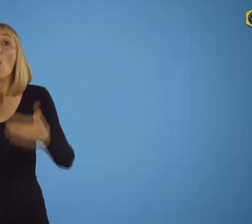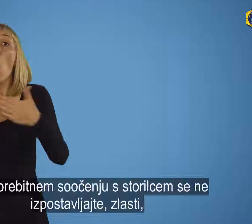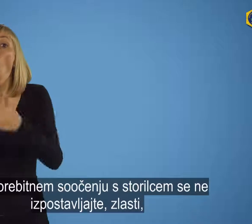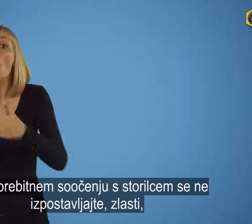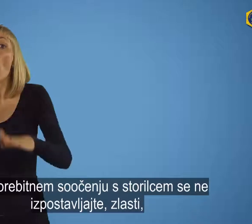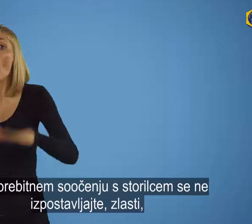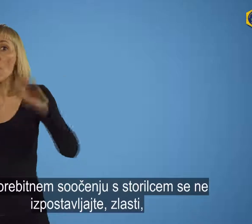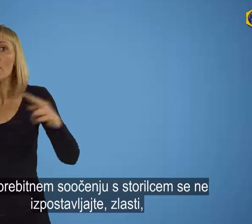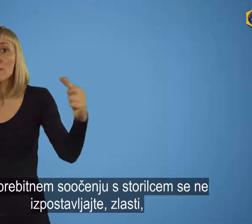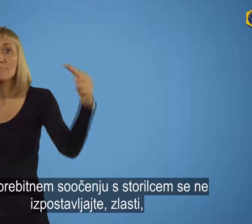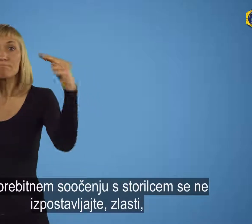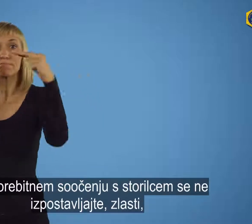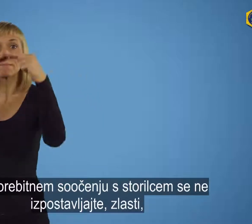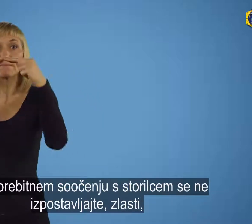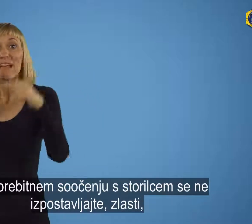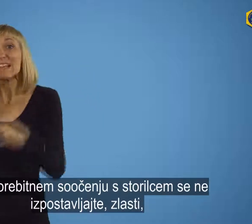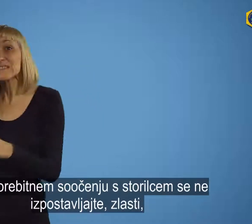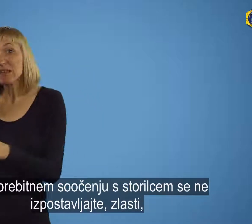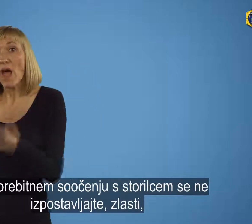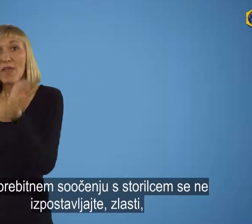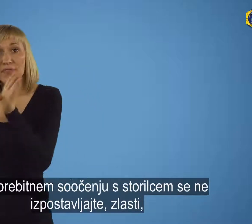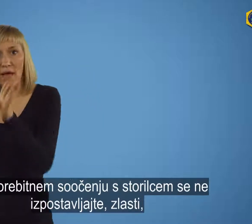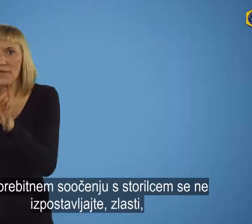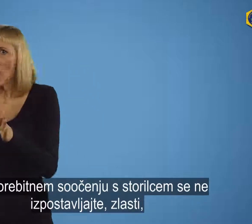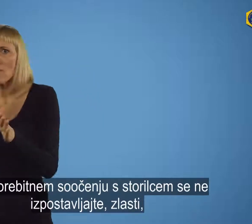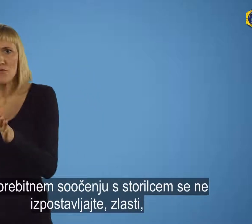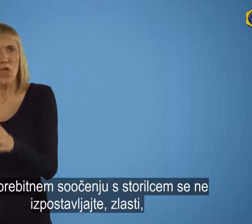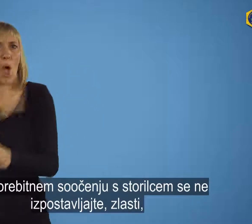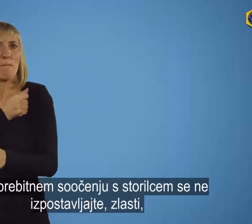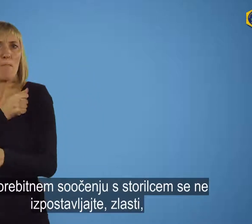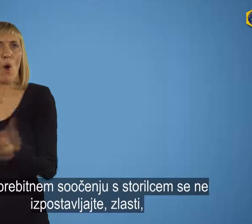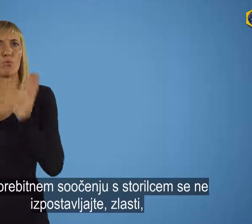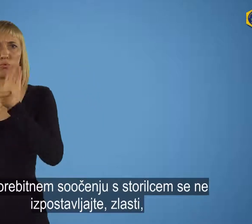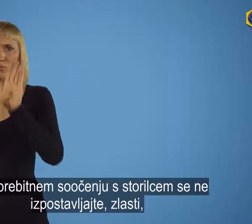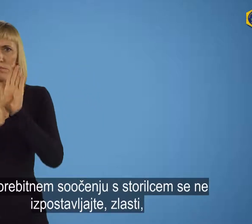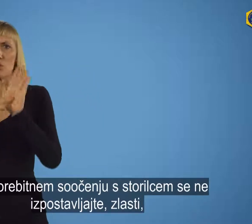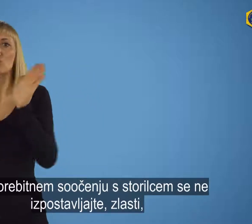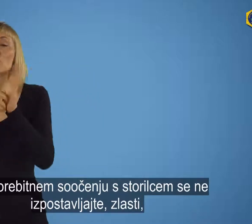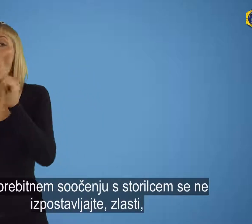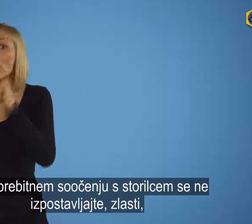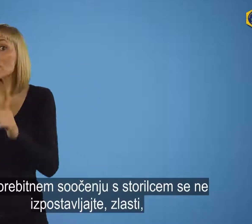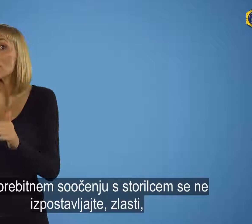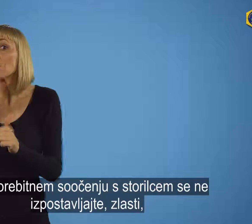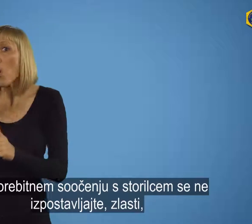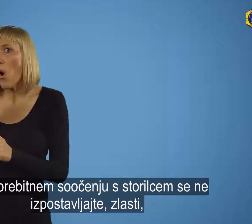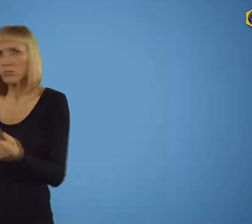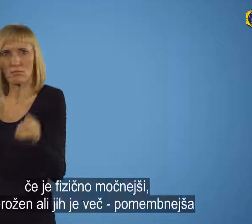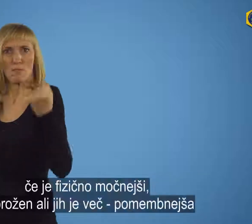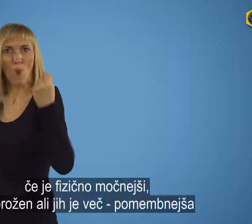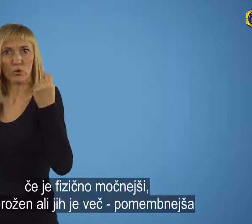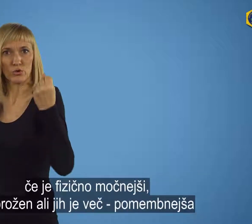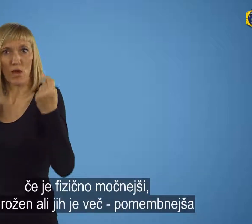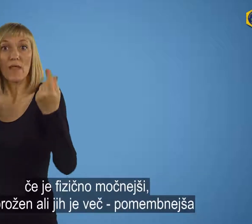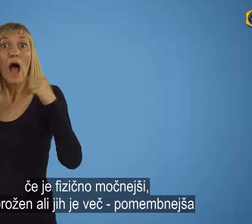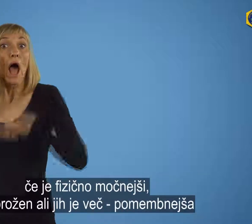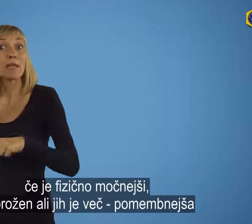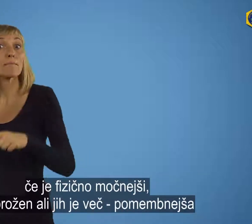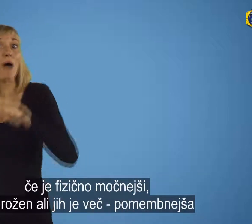Ob morebitnem soočenju s storilcem se ne izpostavljajte, zlasti, če je fizično močnejši, oborožen ali jih